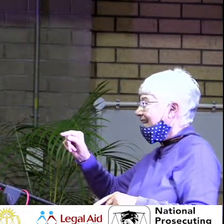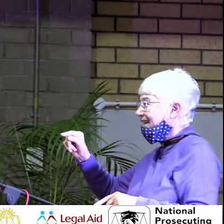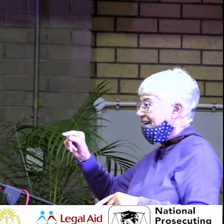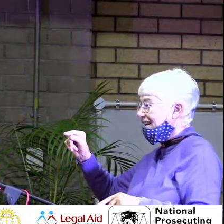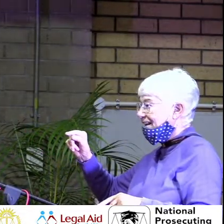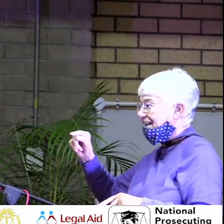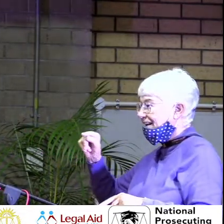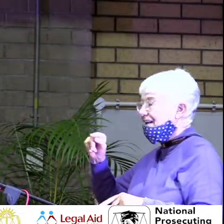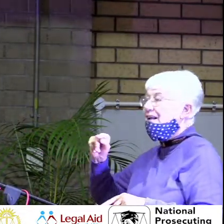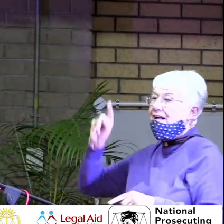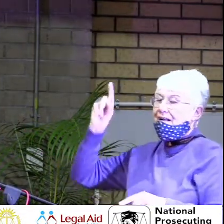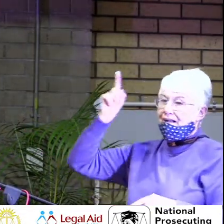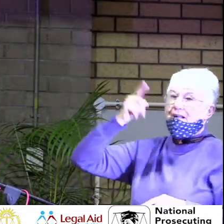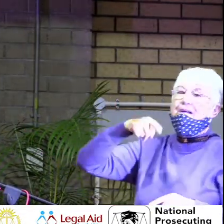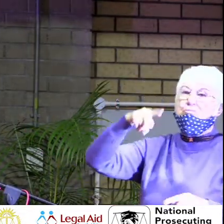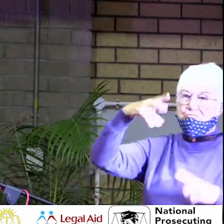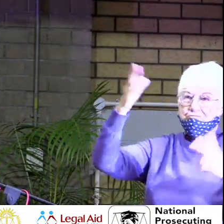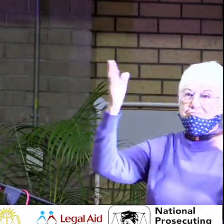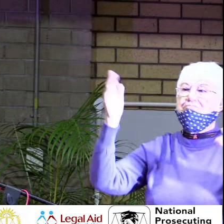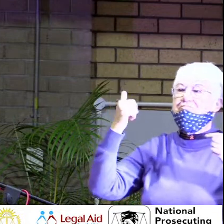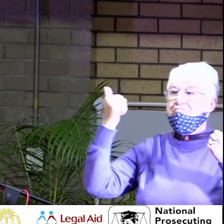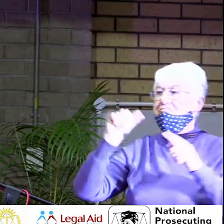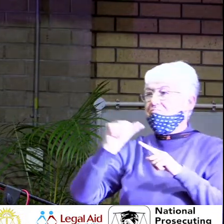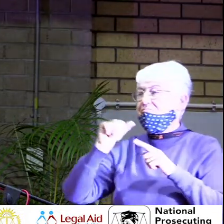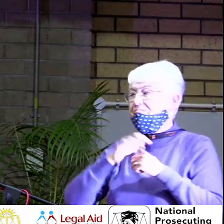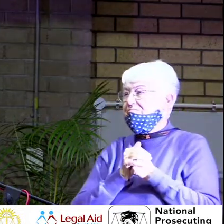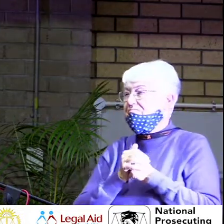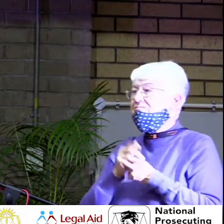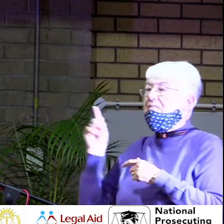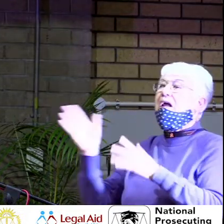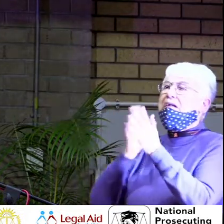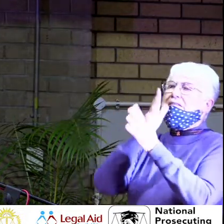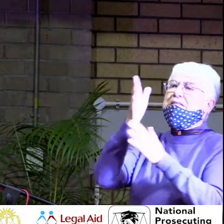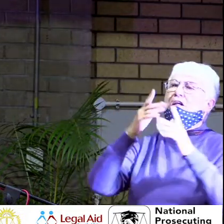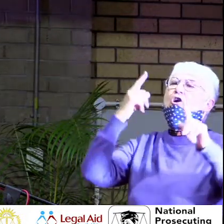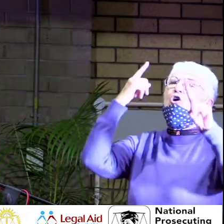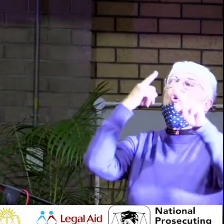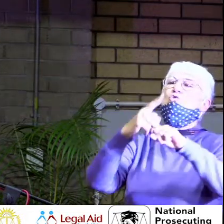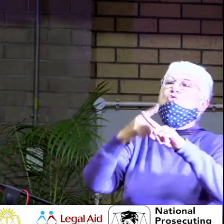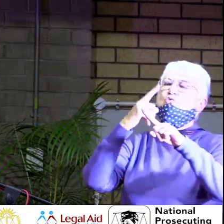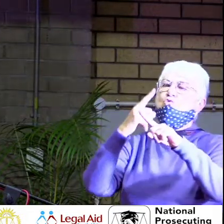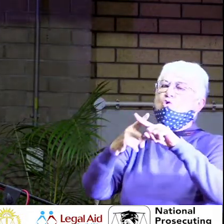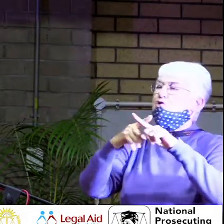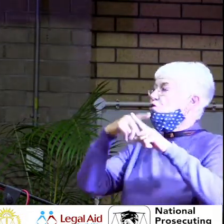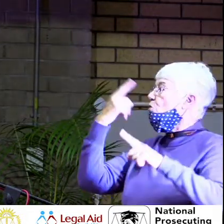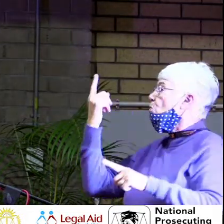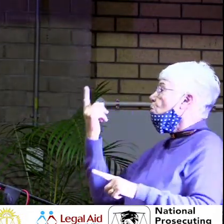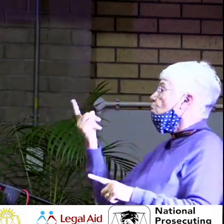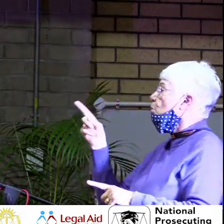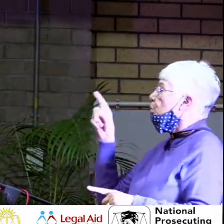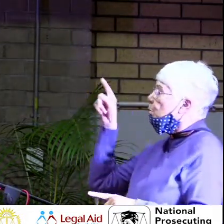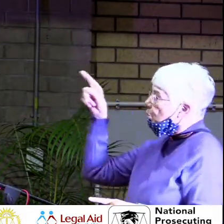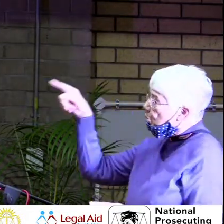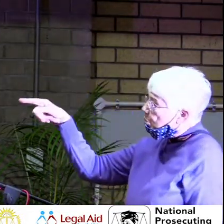Osuka eqongeni nguMajor General VP Beaton, osuka kwa SAPS.